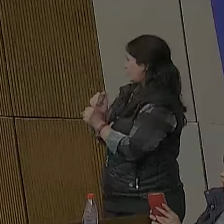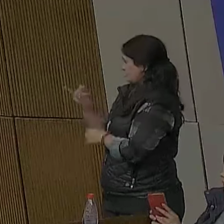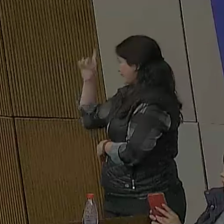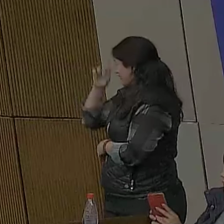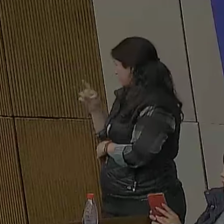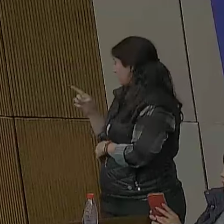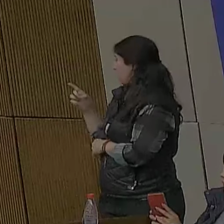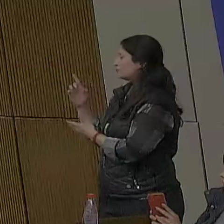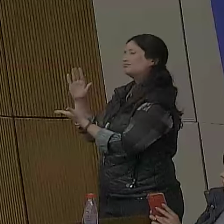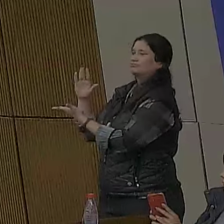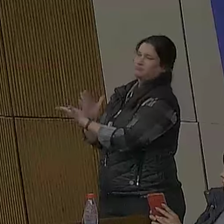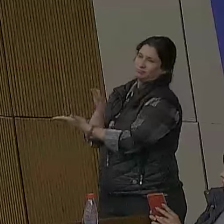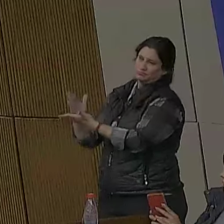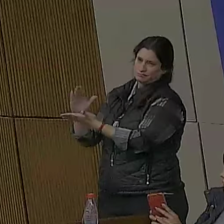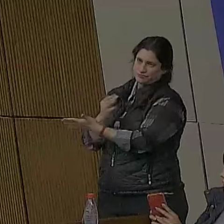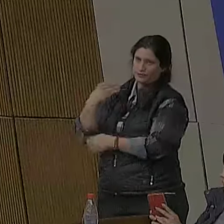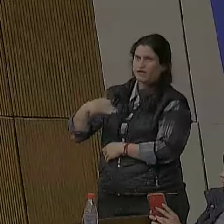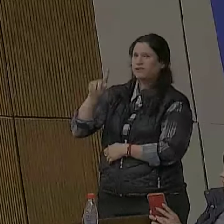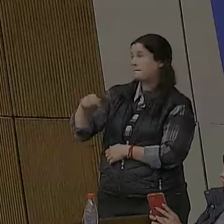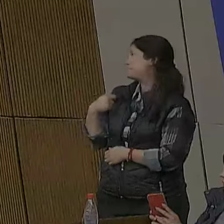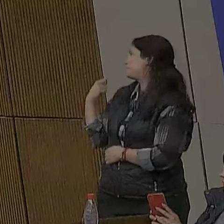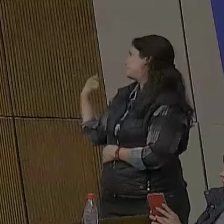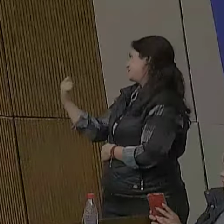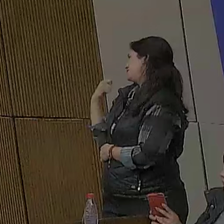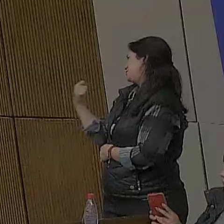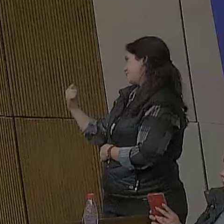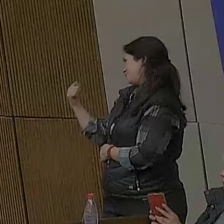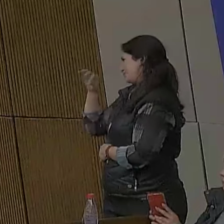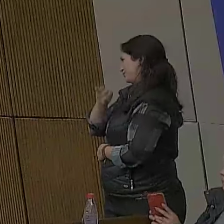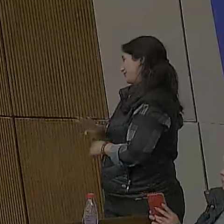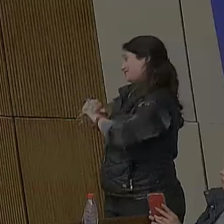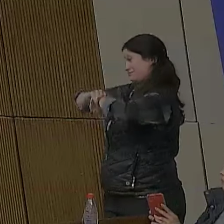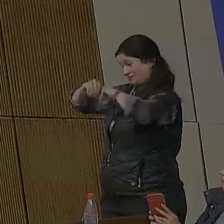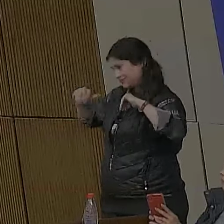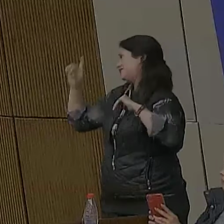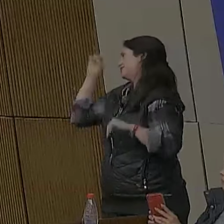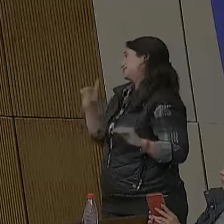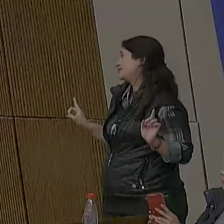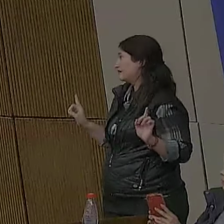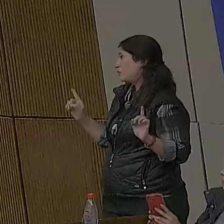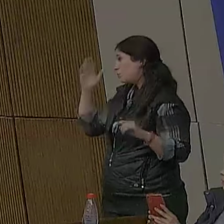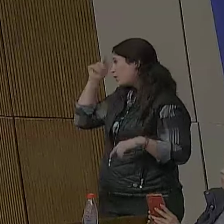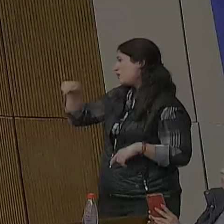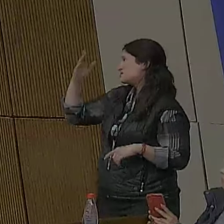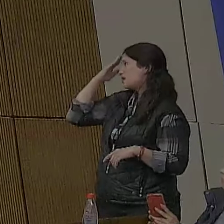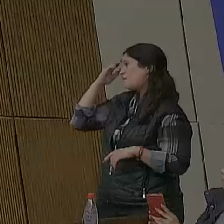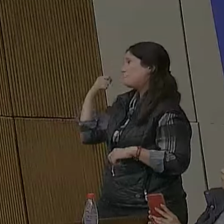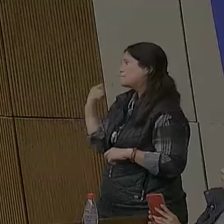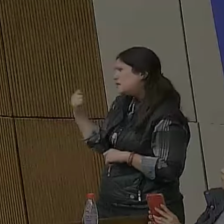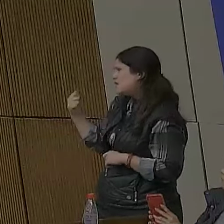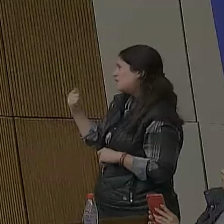También hay personas con discapacidad con trabajo y sin trabajo. También el tema de la pensión, dice, que se puso en la ley hace